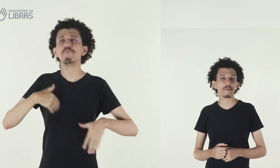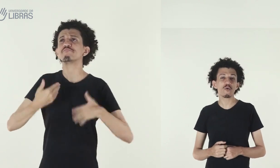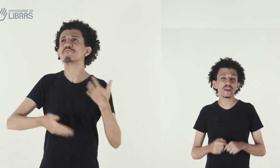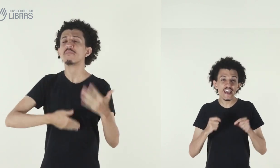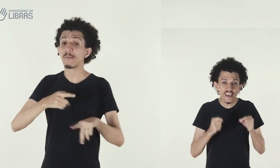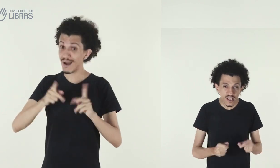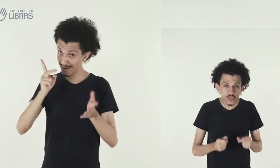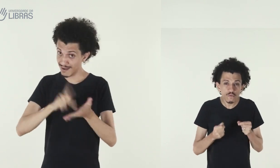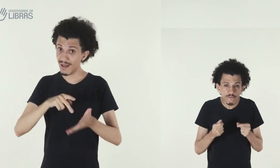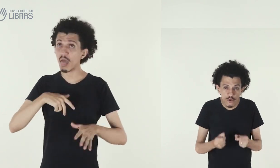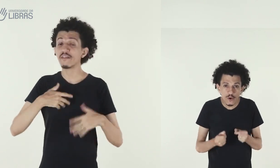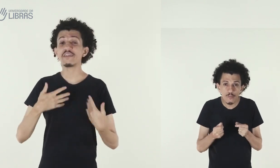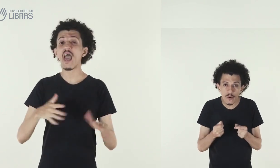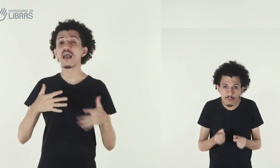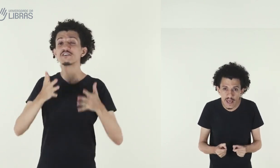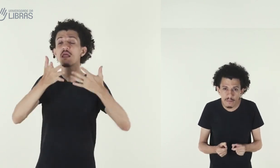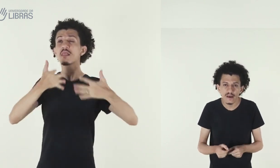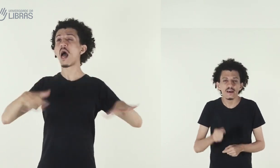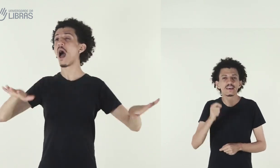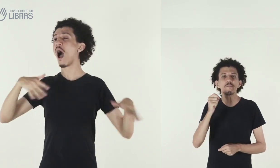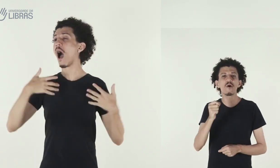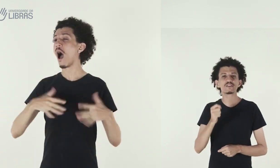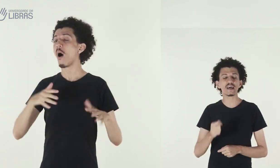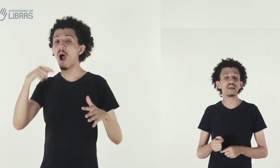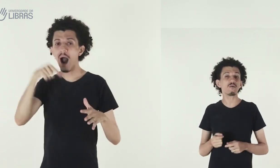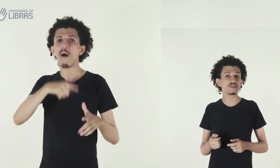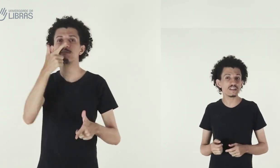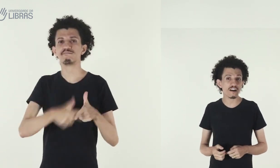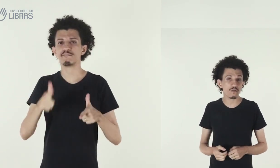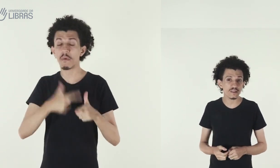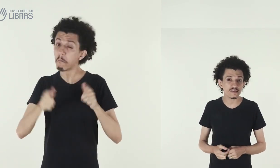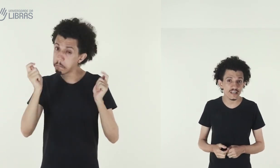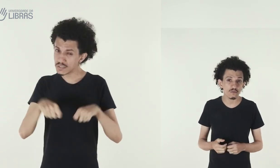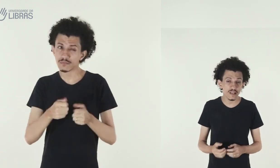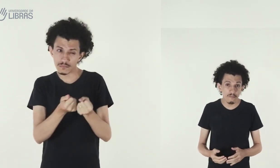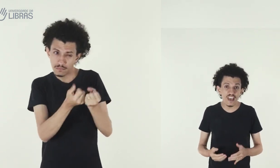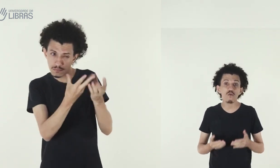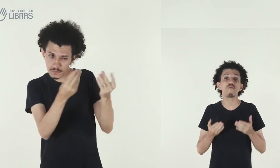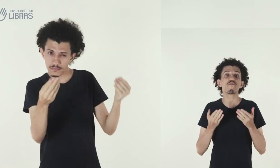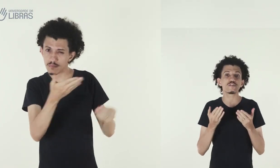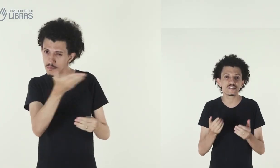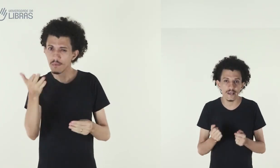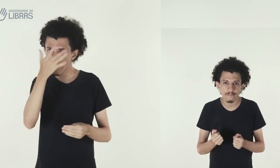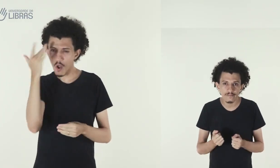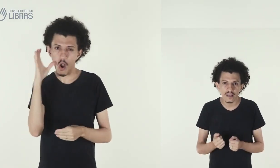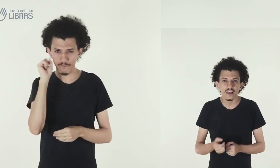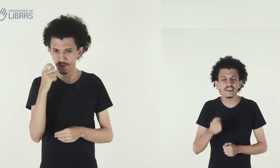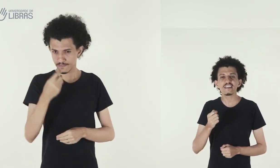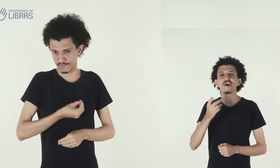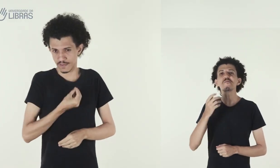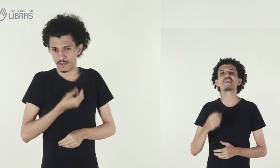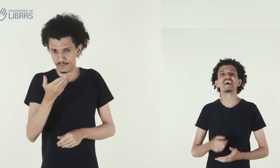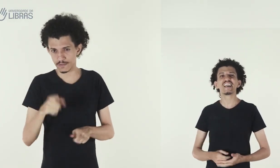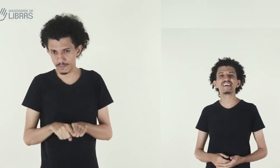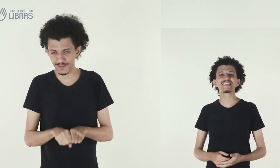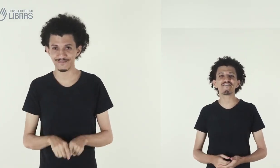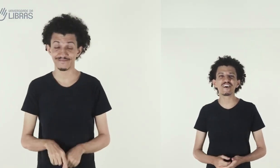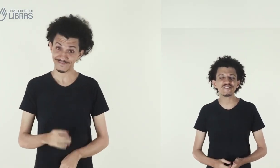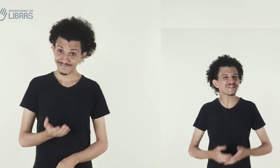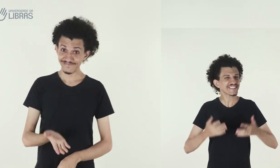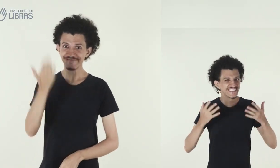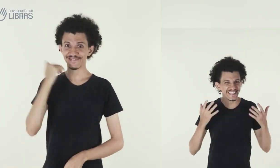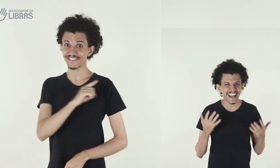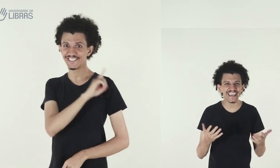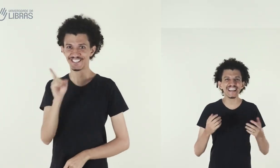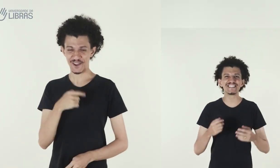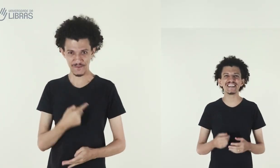te mostrar porque isso foi um problema que pode estar inclusive acontecendo também com você. E então, lá estava